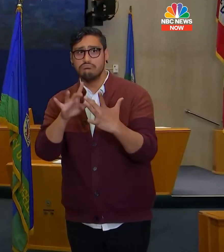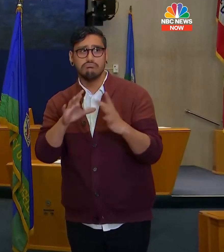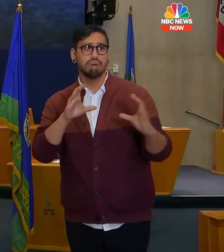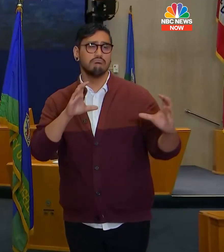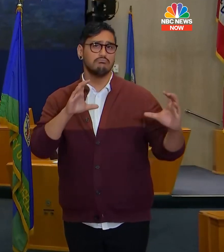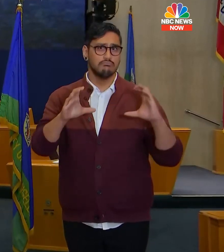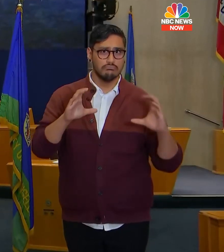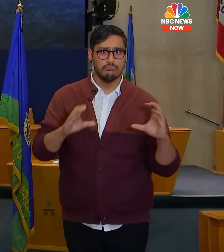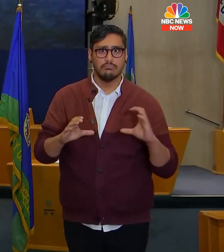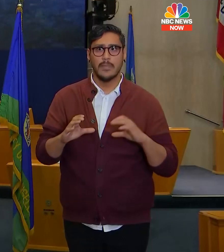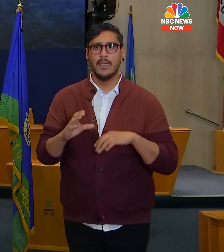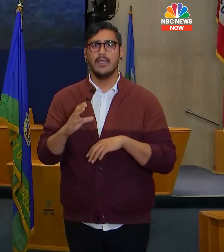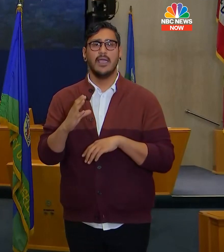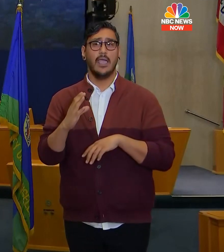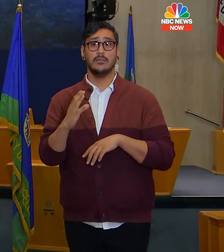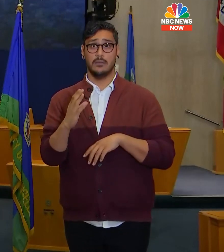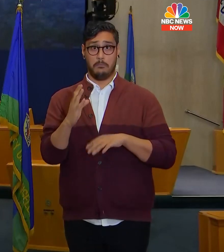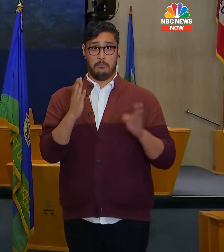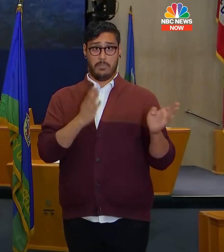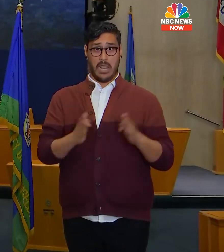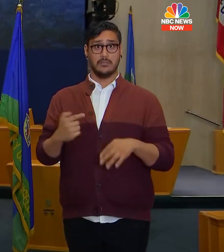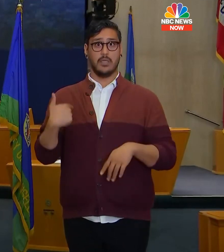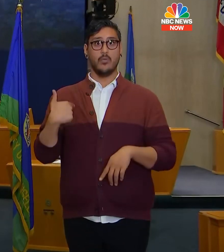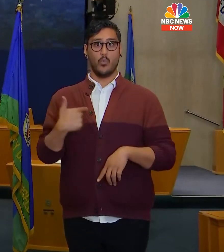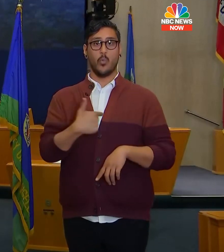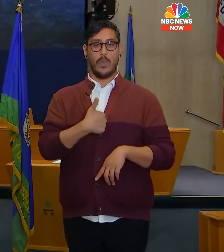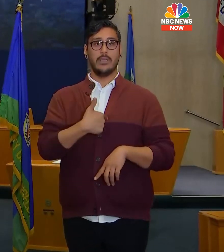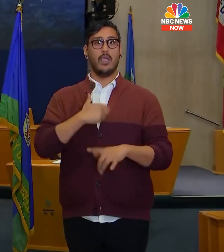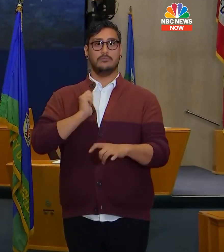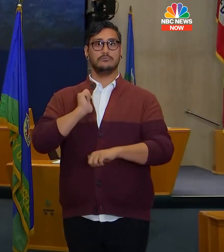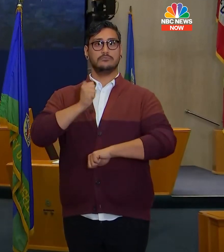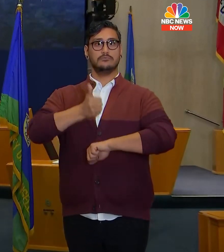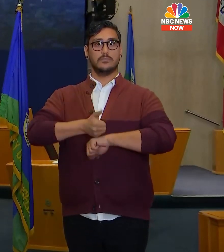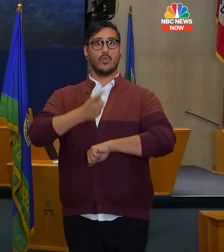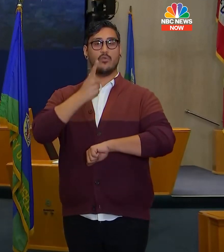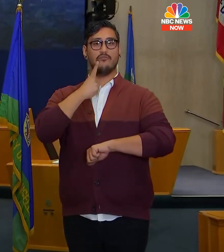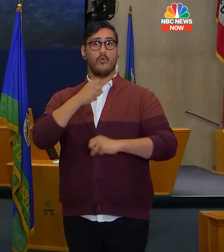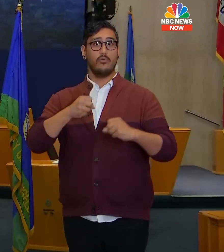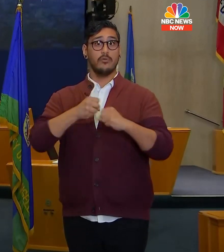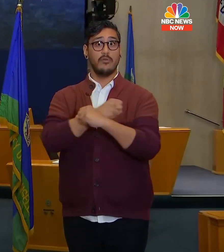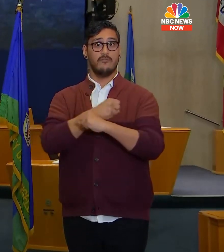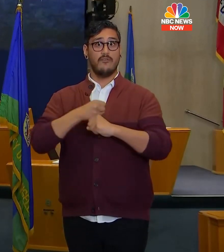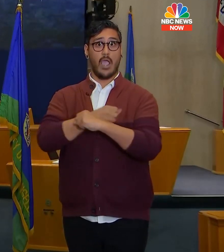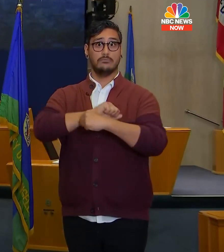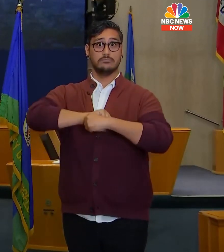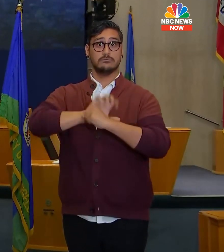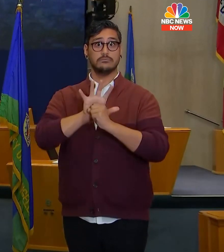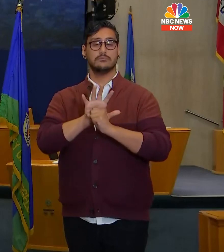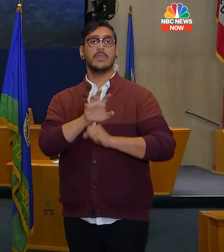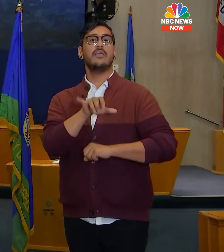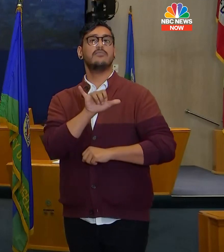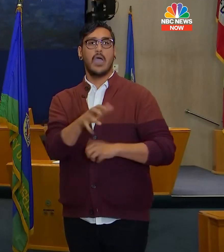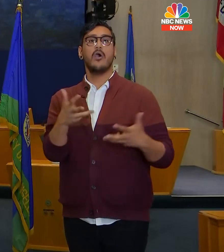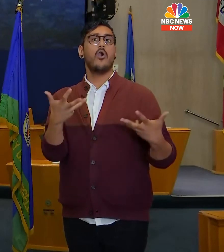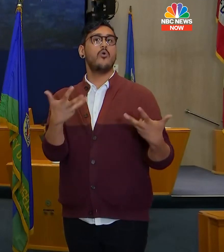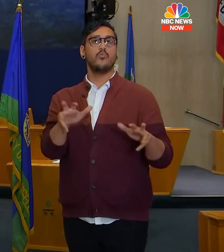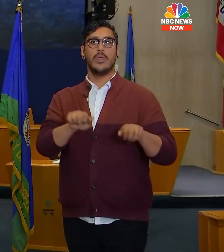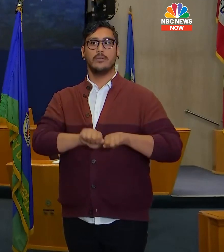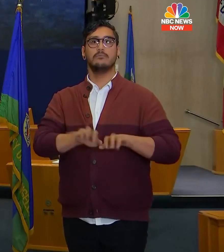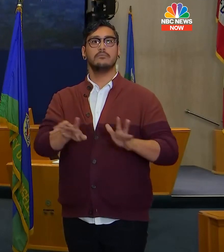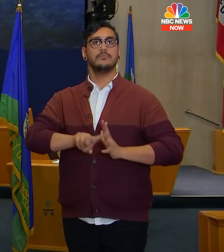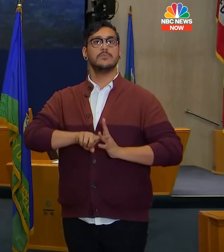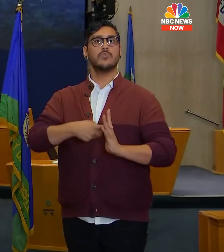y un plan que estamos desarrollando para combatir el virus de la corona está en pie y abarca a todos